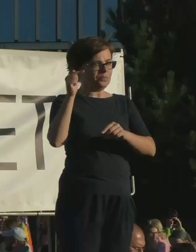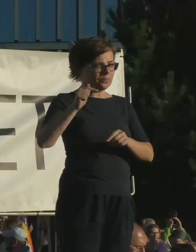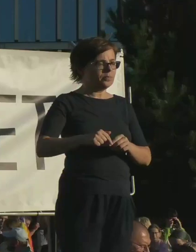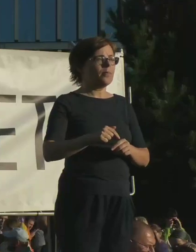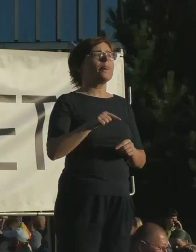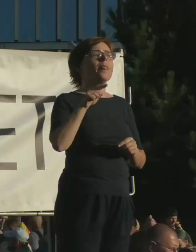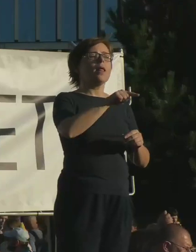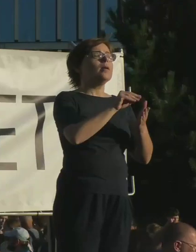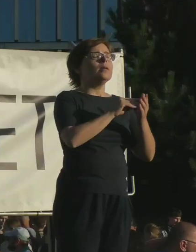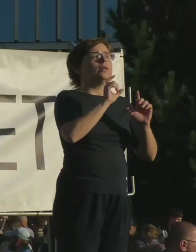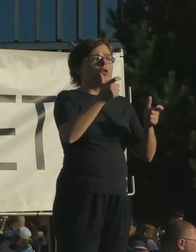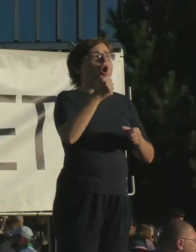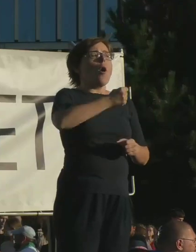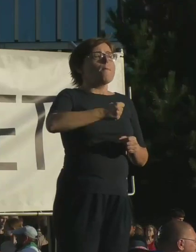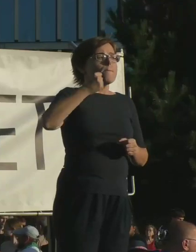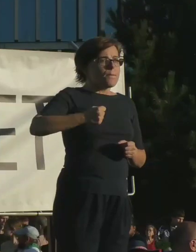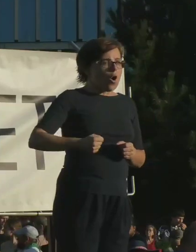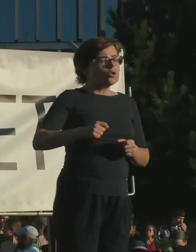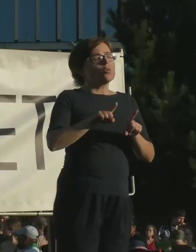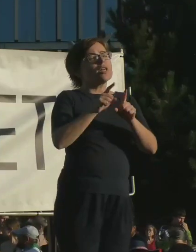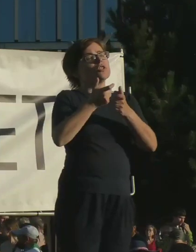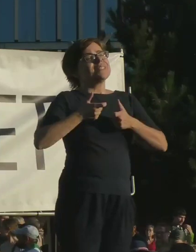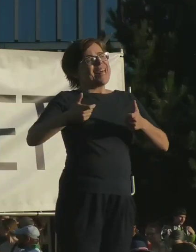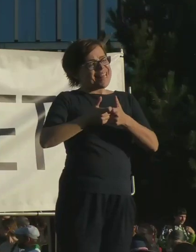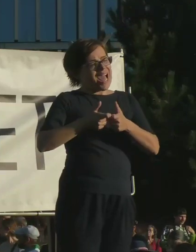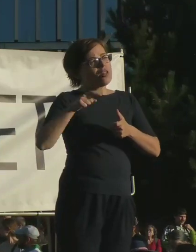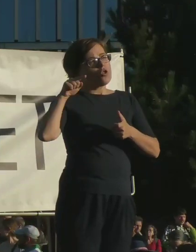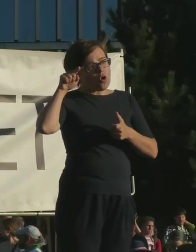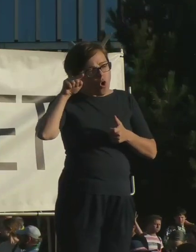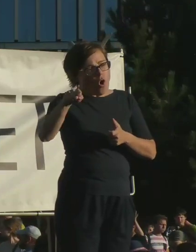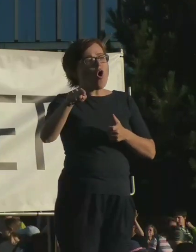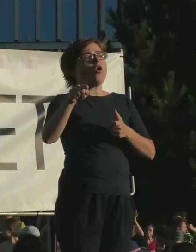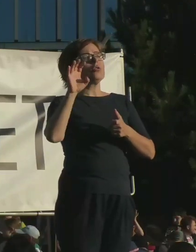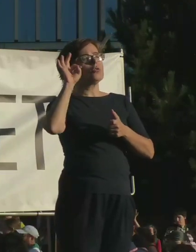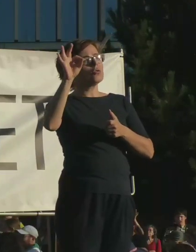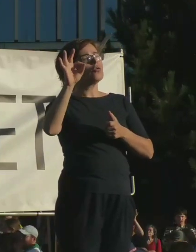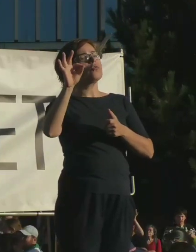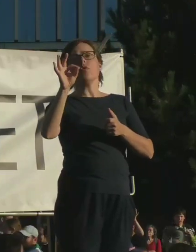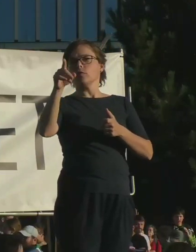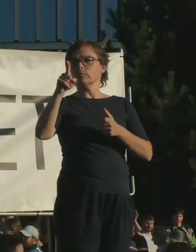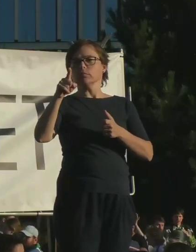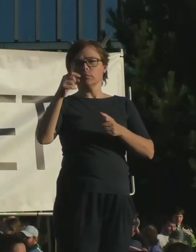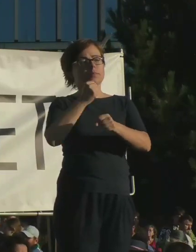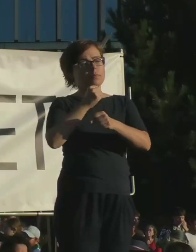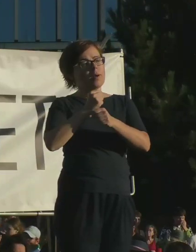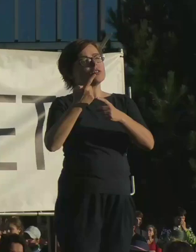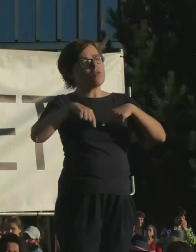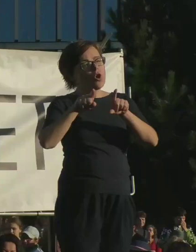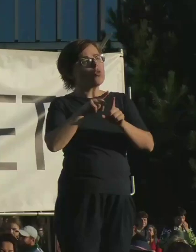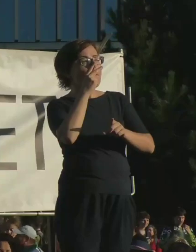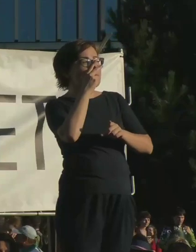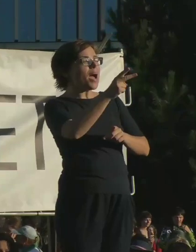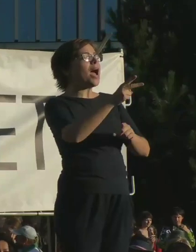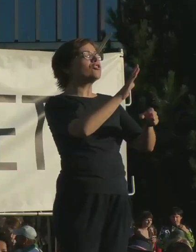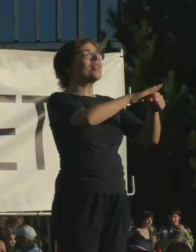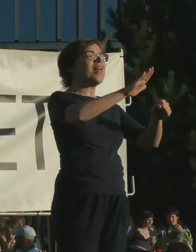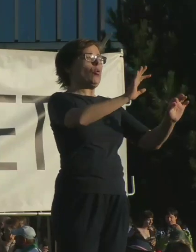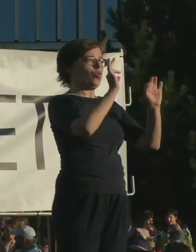posłowie i senatorowie wykonują swój mandat, kierując się dobrem narodu. I tego domagamy się od